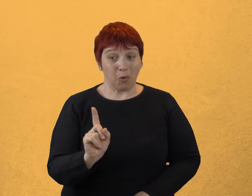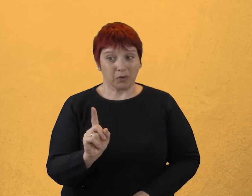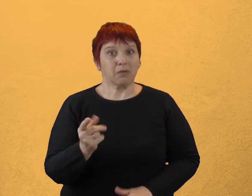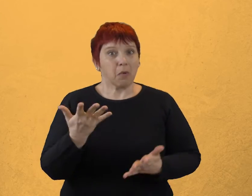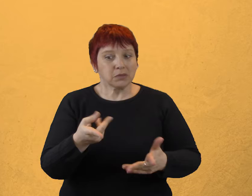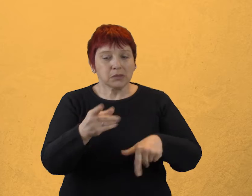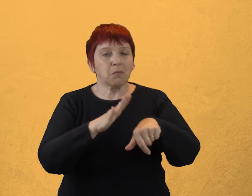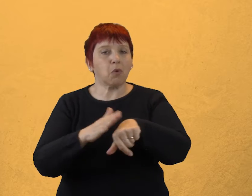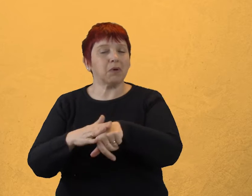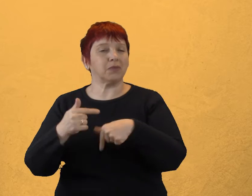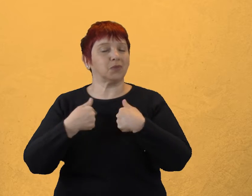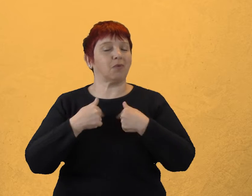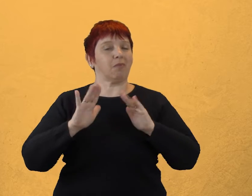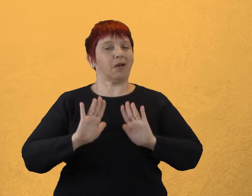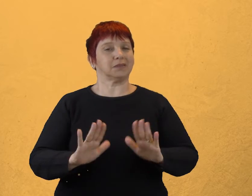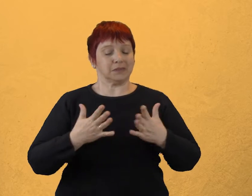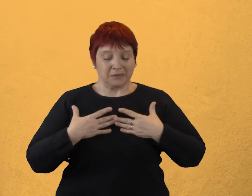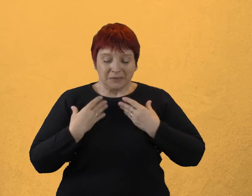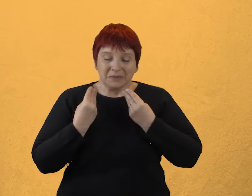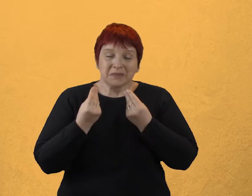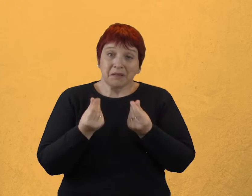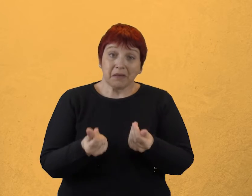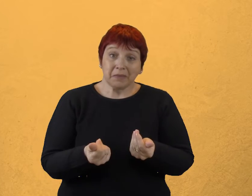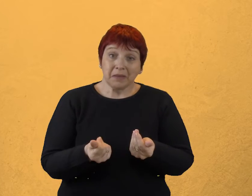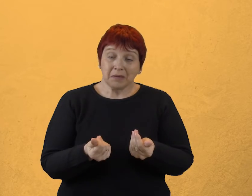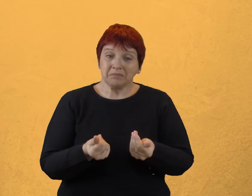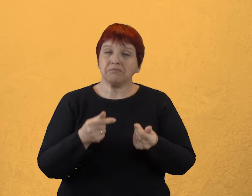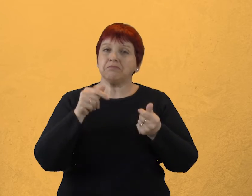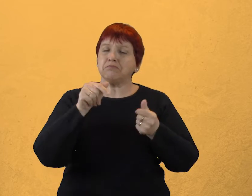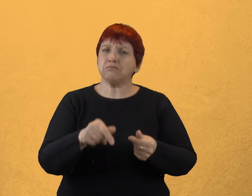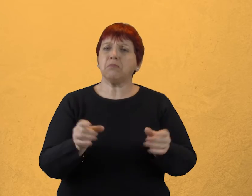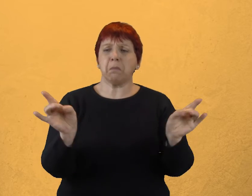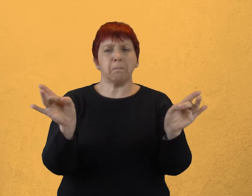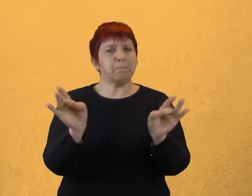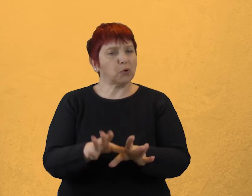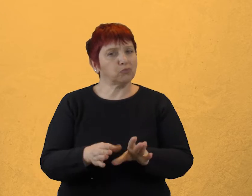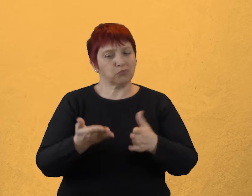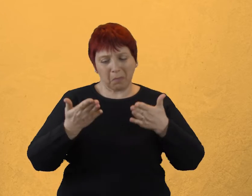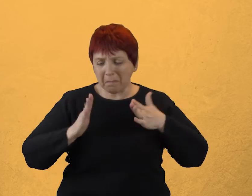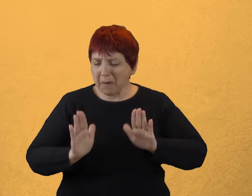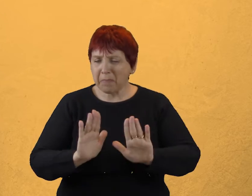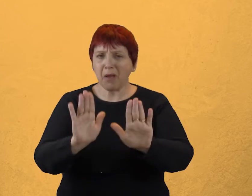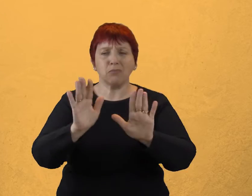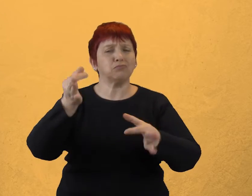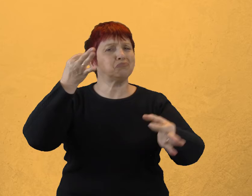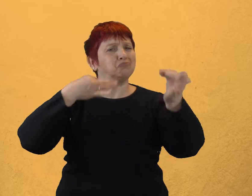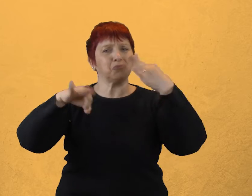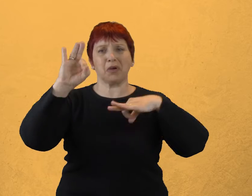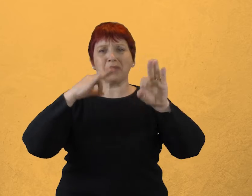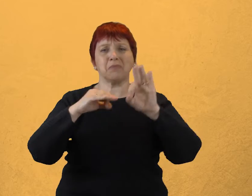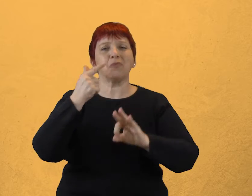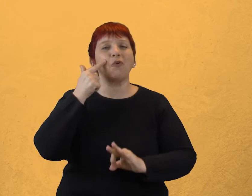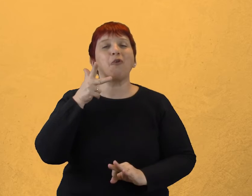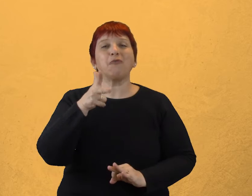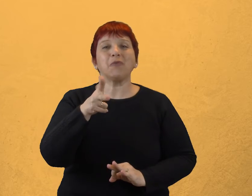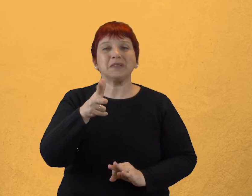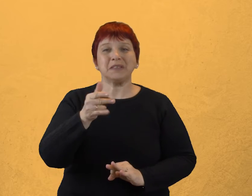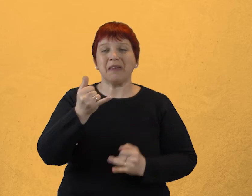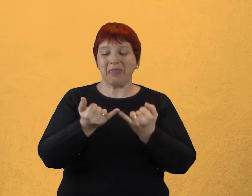sucediendo a mí. Al fin estuvo pronta la obra. Se fijó el momento del estreno para el Día del Medio